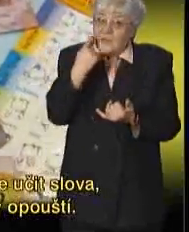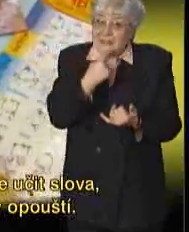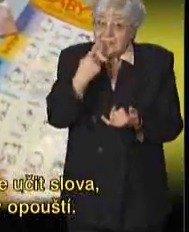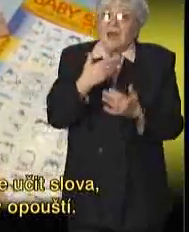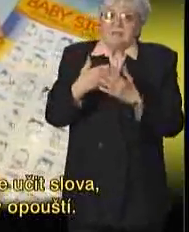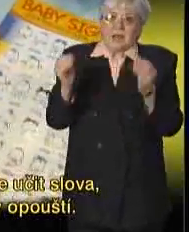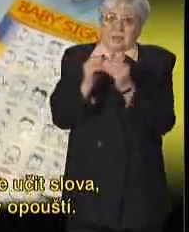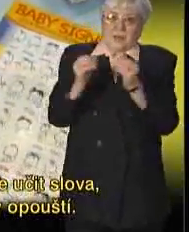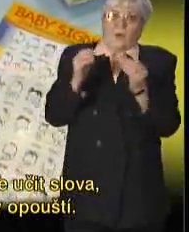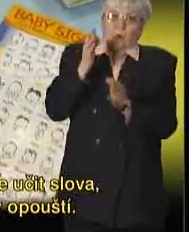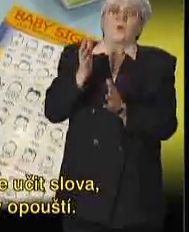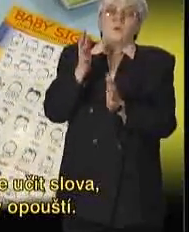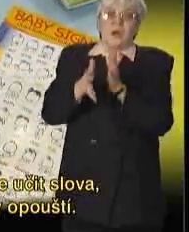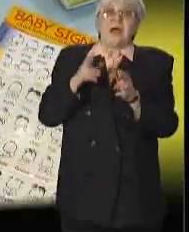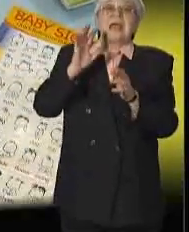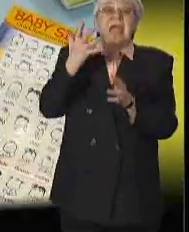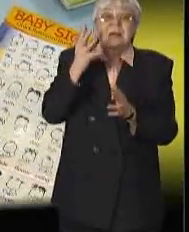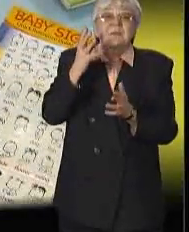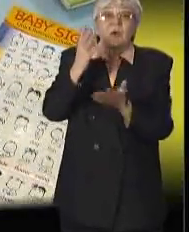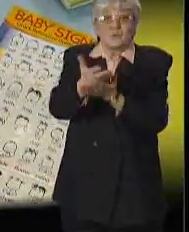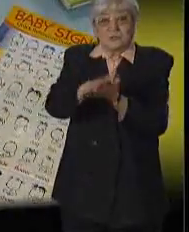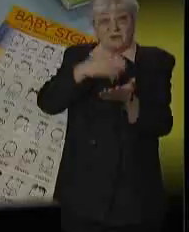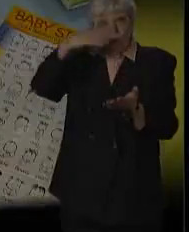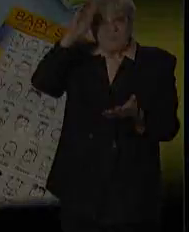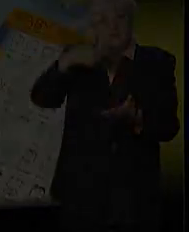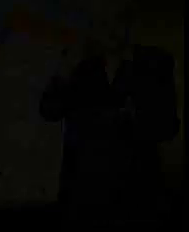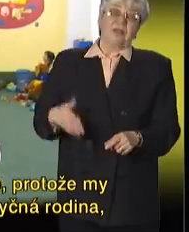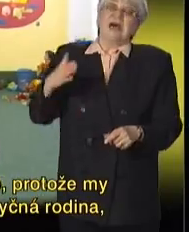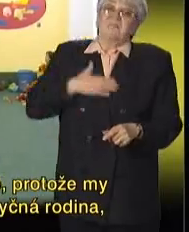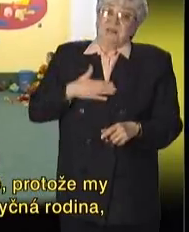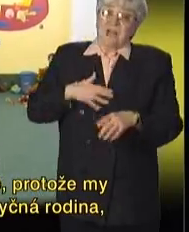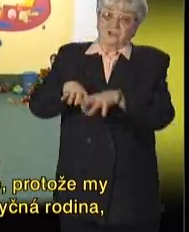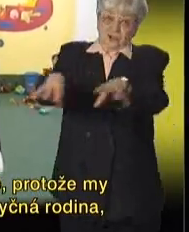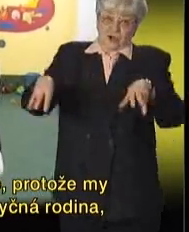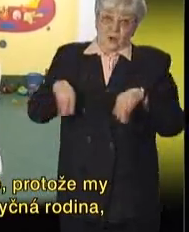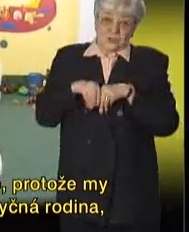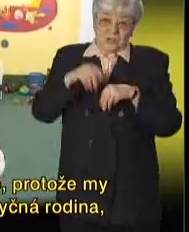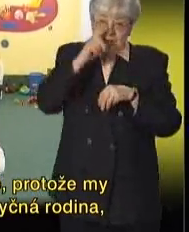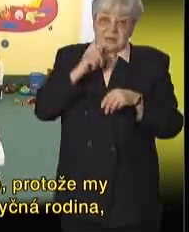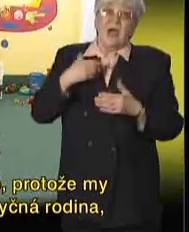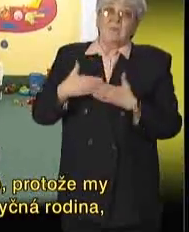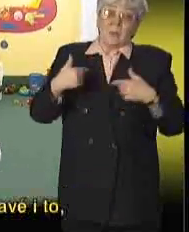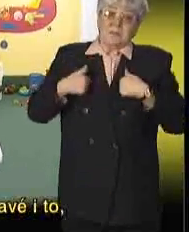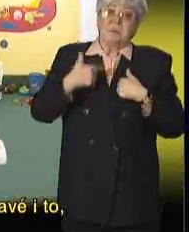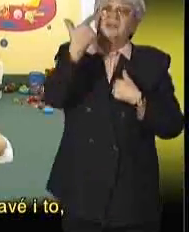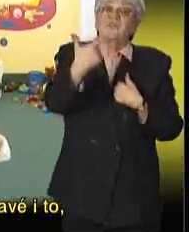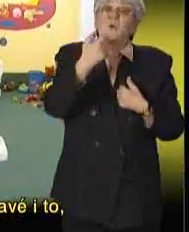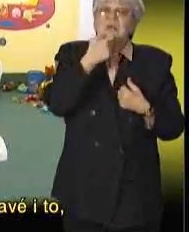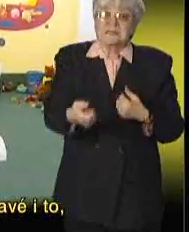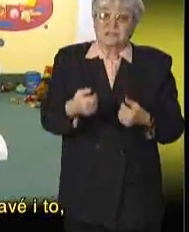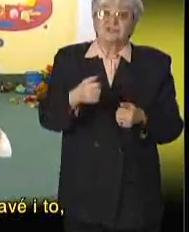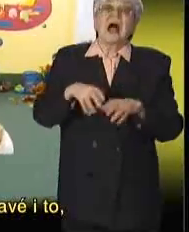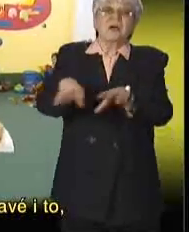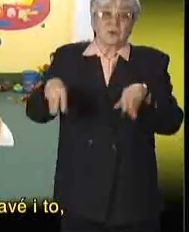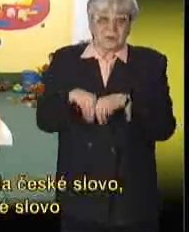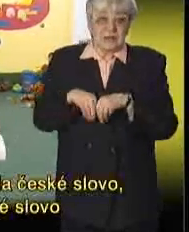slova, tak vlastně znaky opouští. A třeba v naší rodině, protože my jsme dvojazyčná rodina, je zajímavé i to,